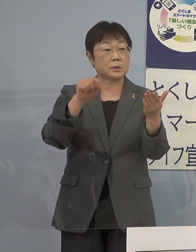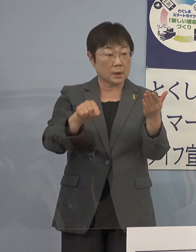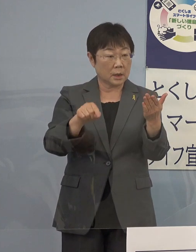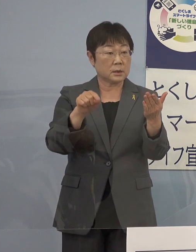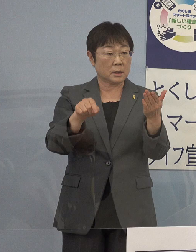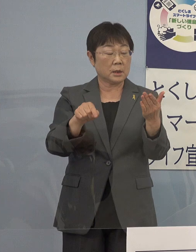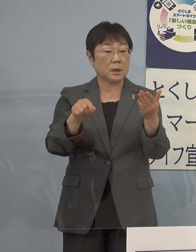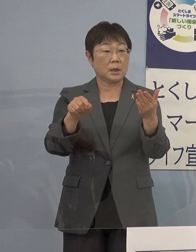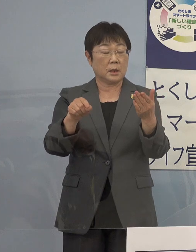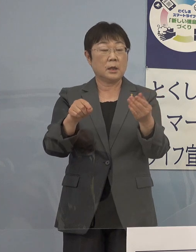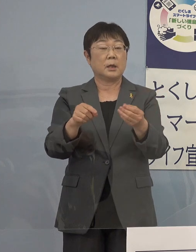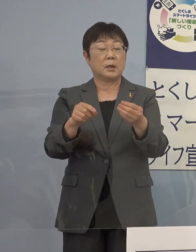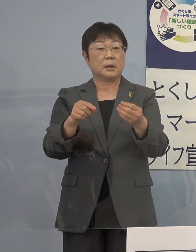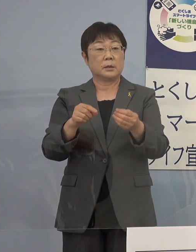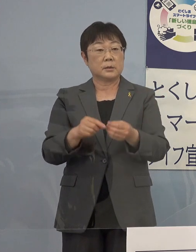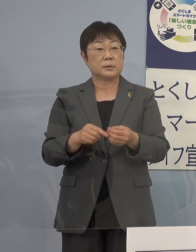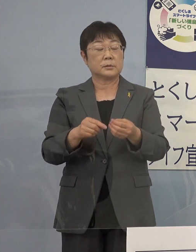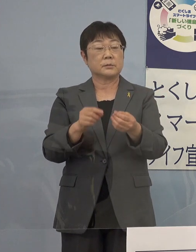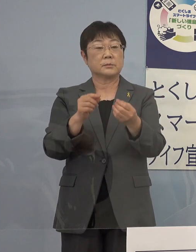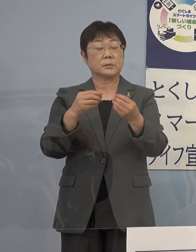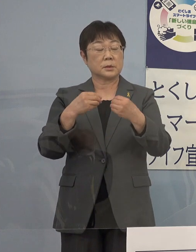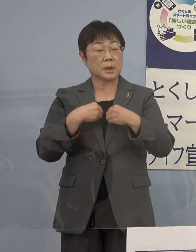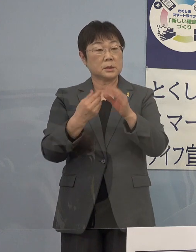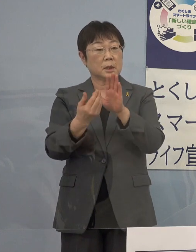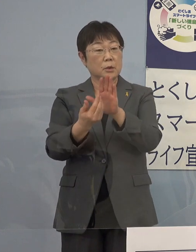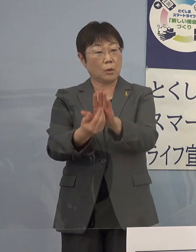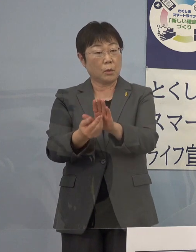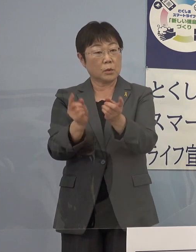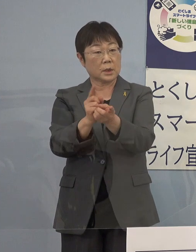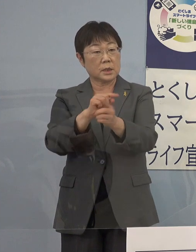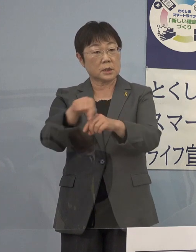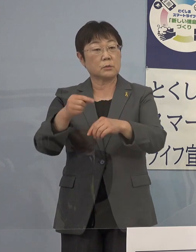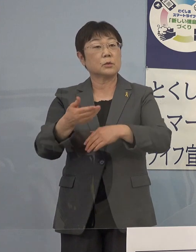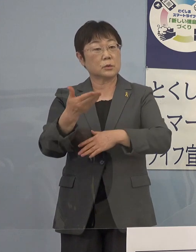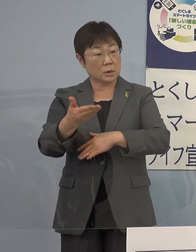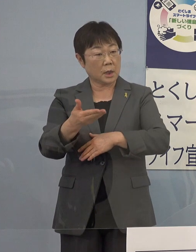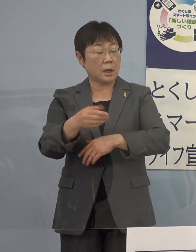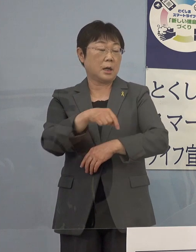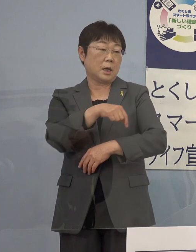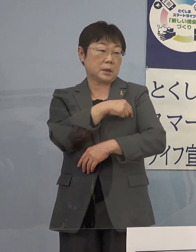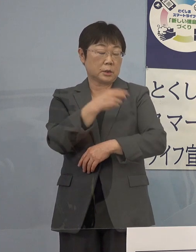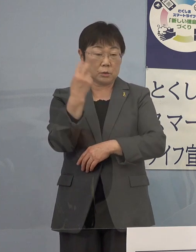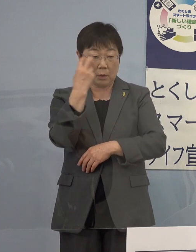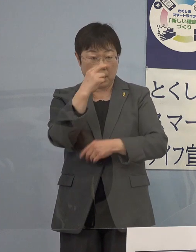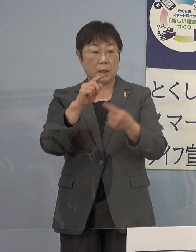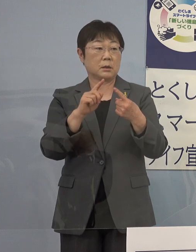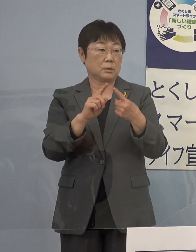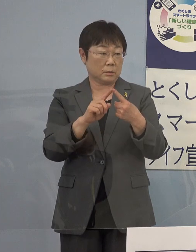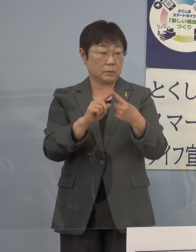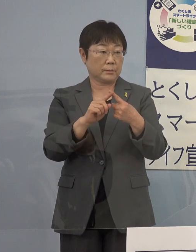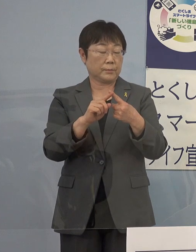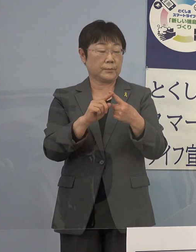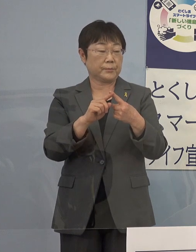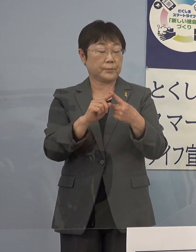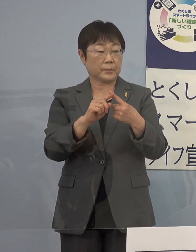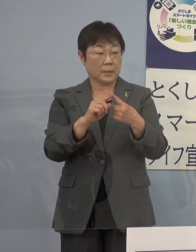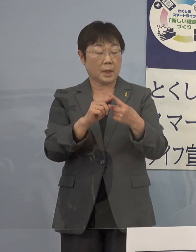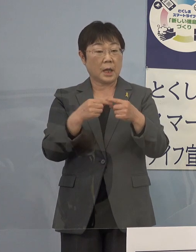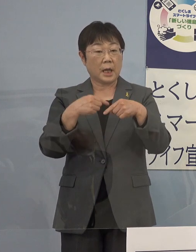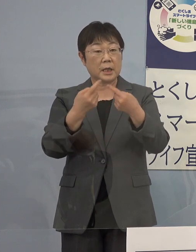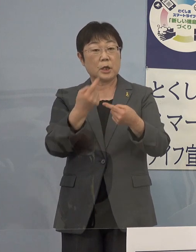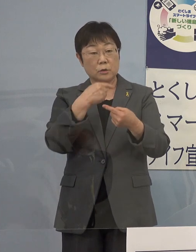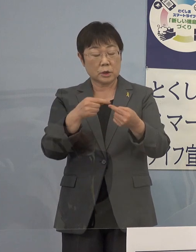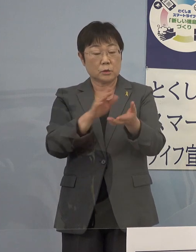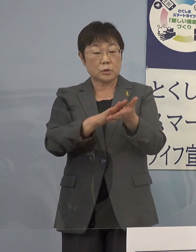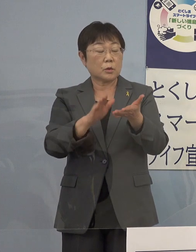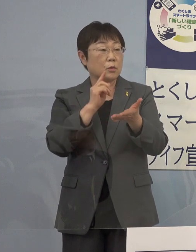その感染予防策を取っているかっていう、例えば検温であるとか、あるいはその入り口の